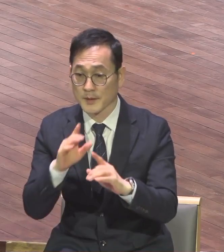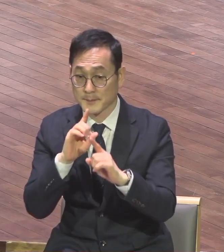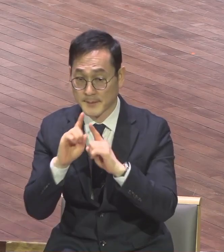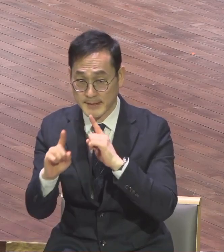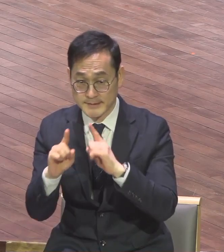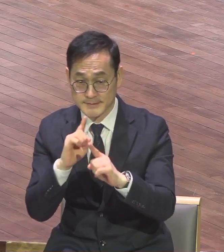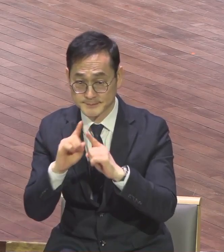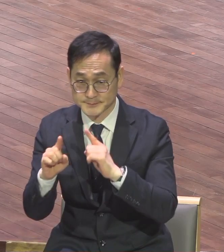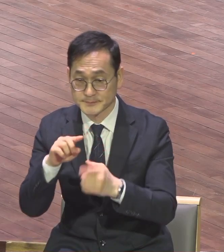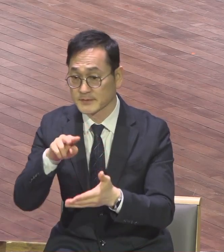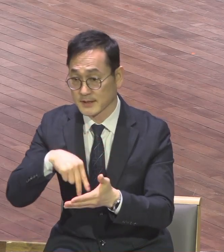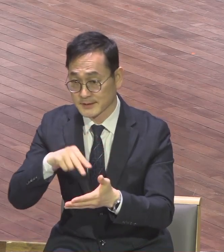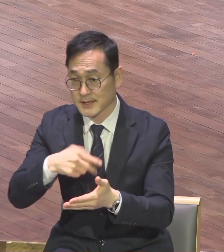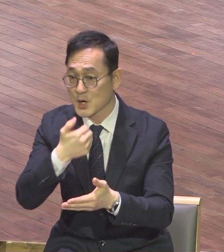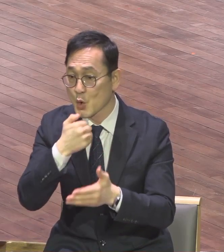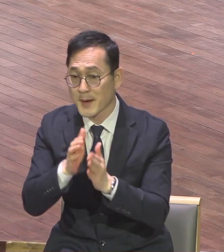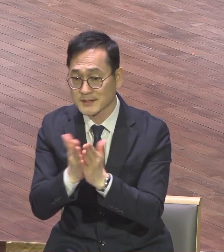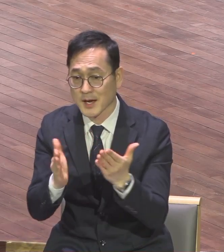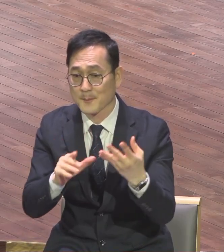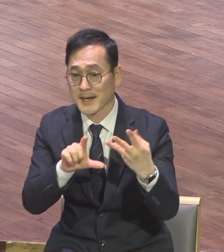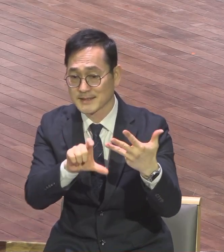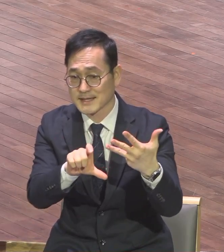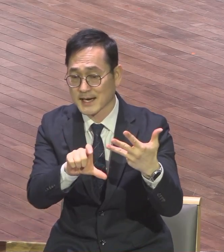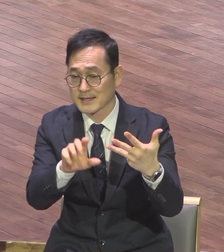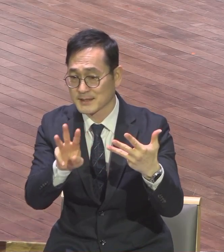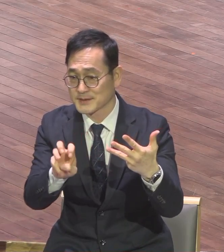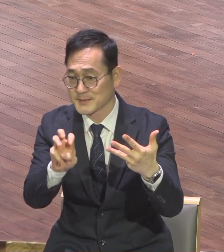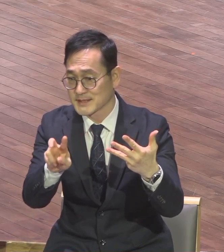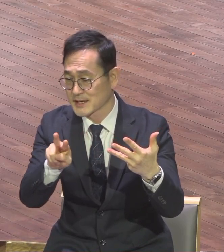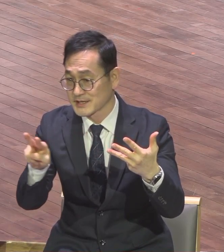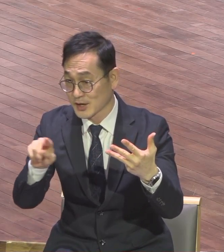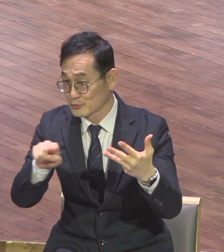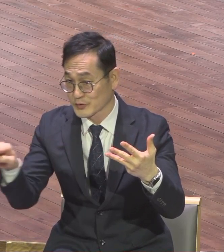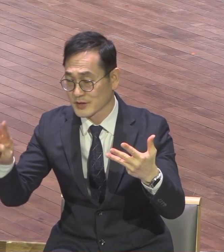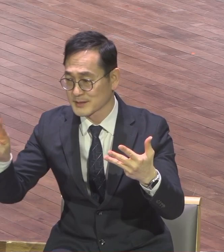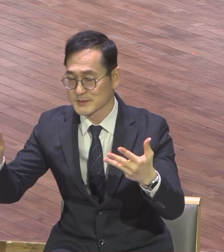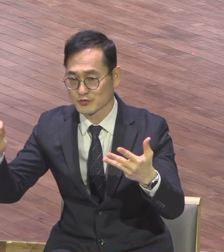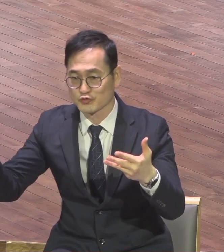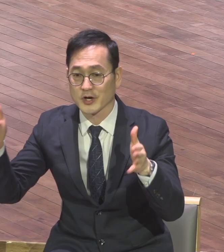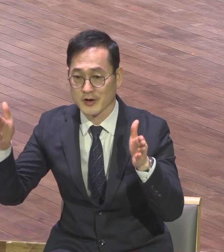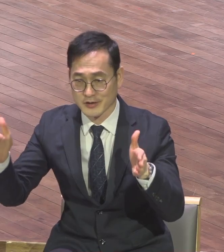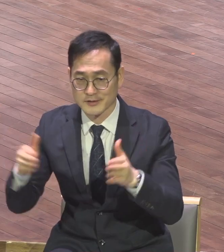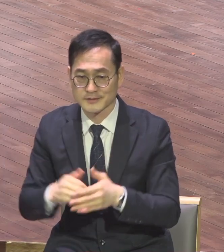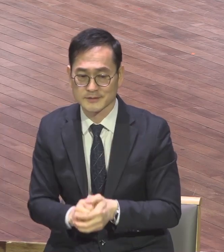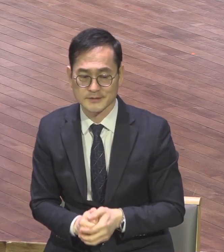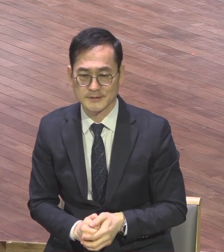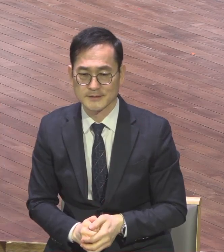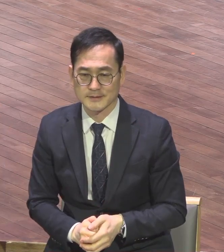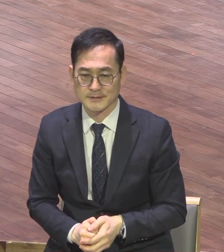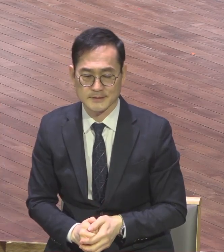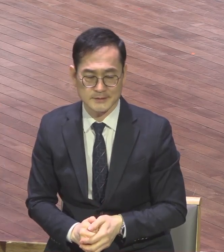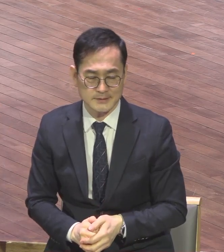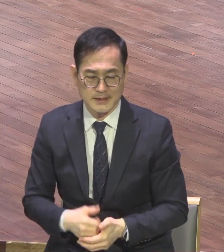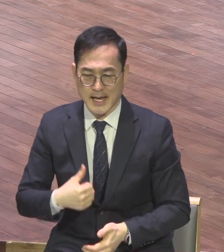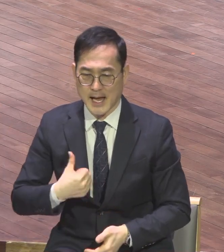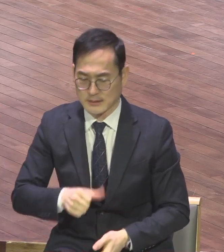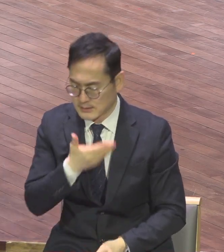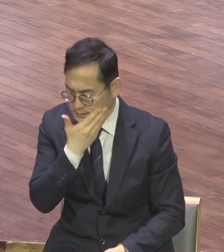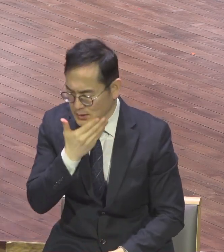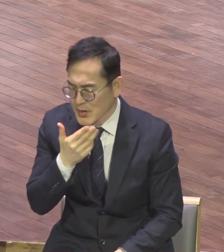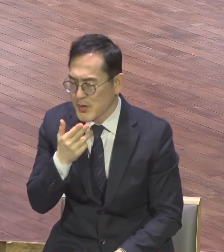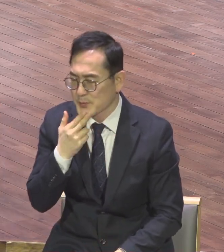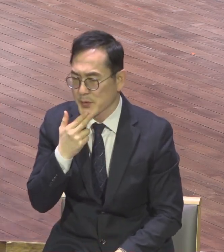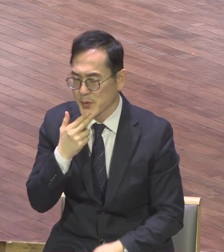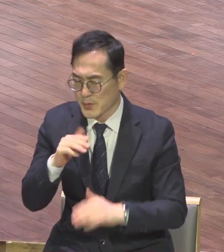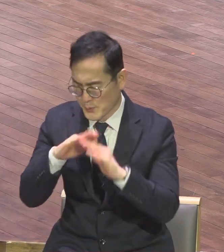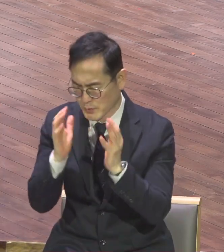성취될 하늘의 말씀은 로마서 8장 32절에서 39절까지의 말씀입니다. 자기 아들을 아끼지 아니하시고